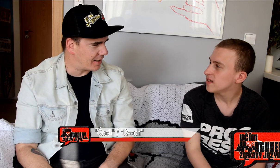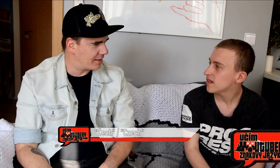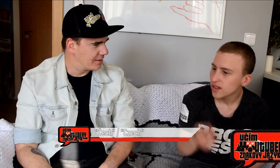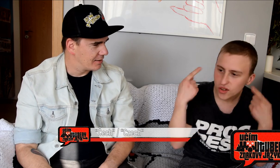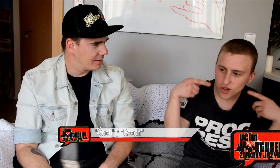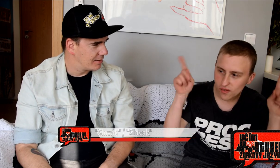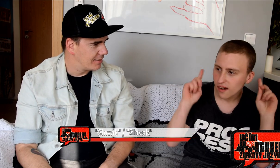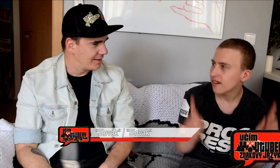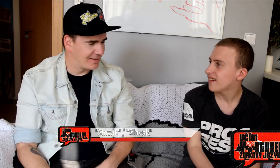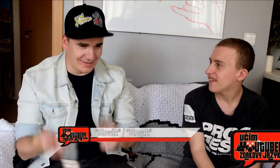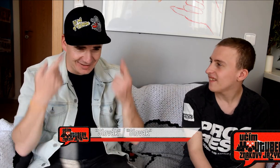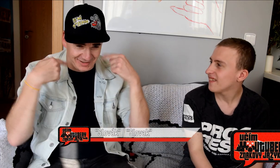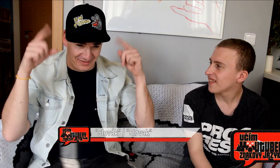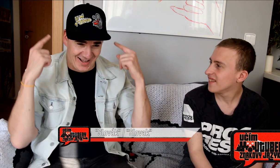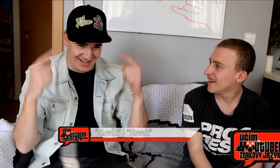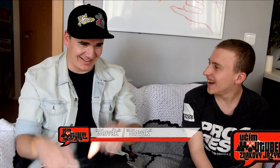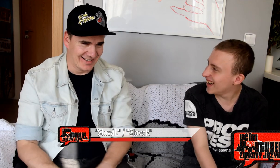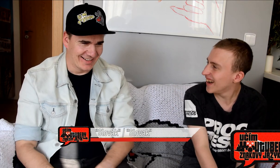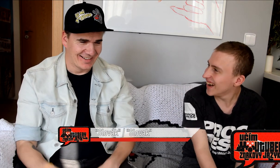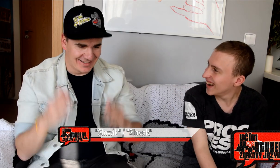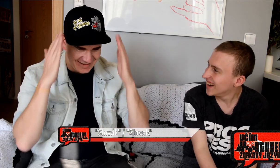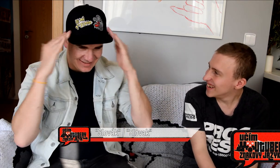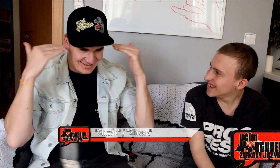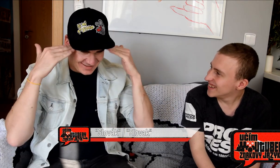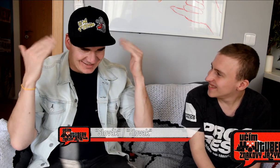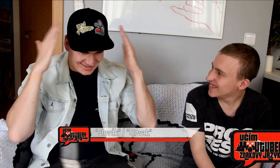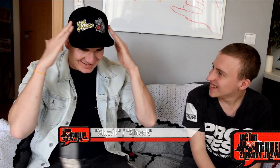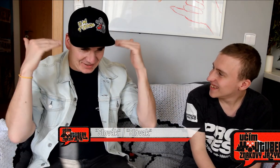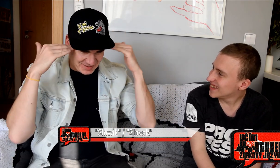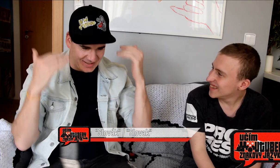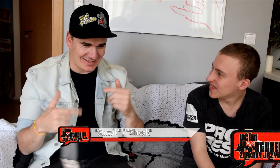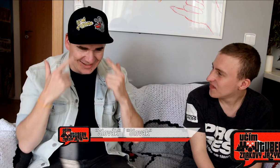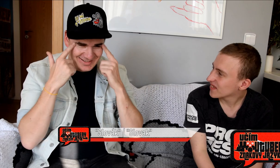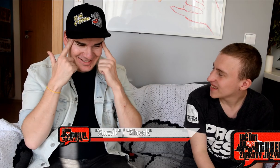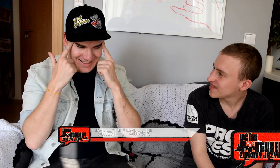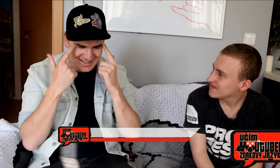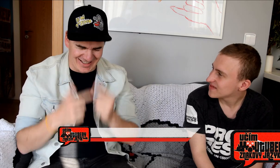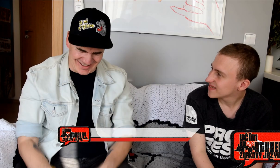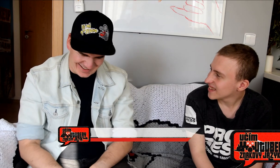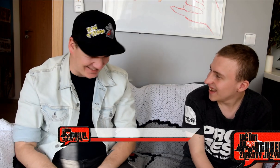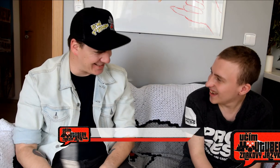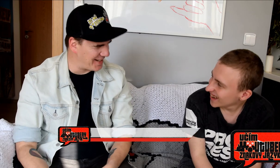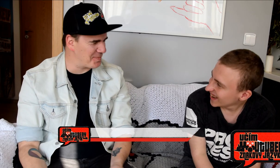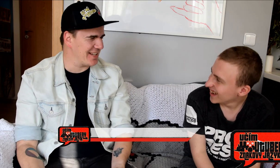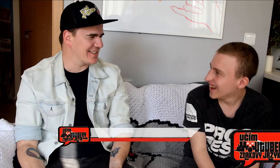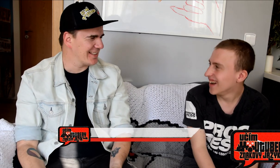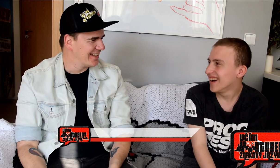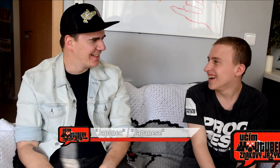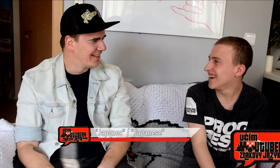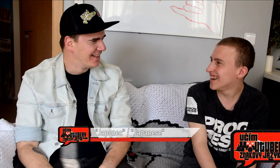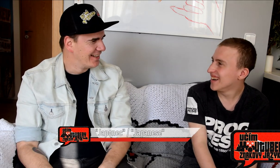Slovák? Slovák. Slovák. Vietnamec. Kuchni Japonec.